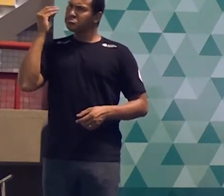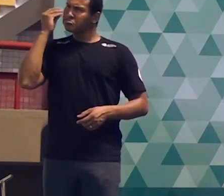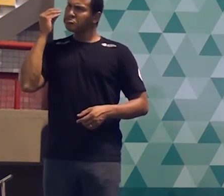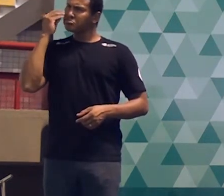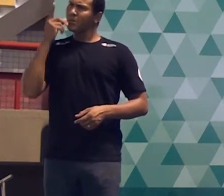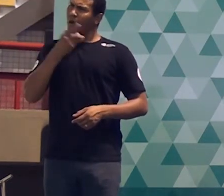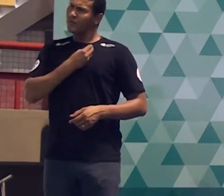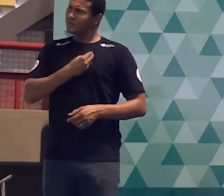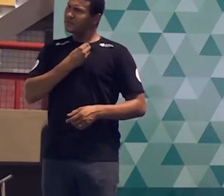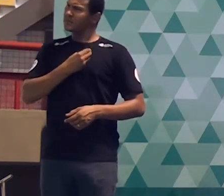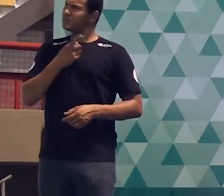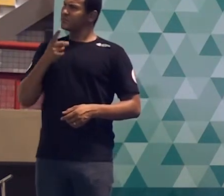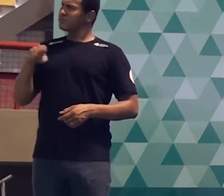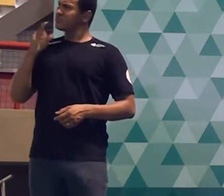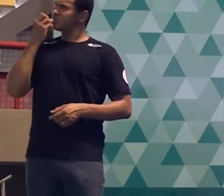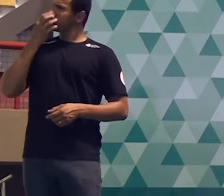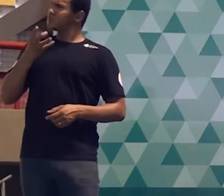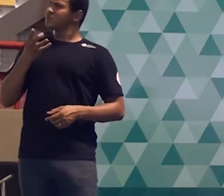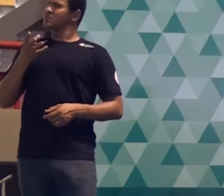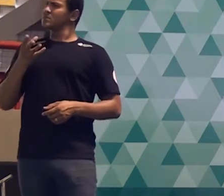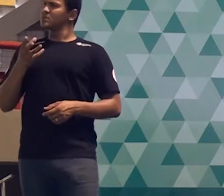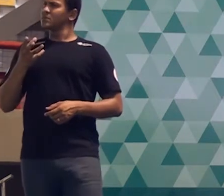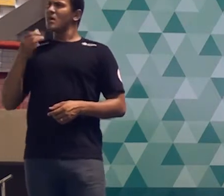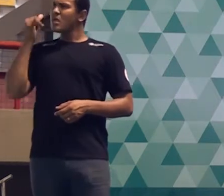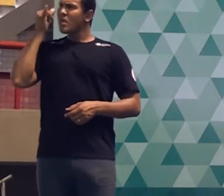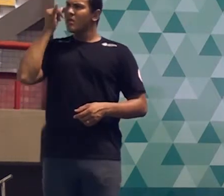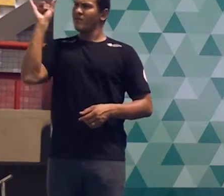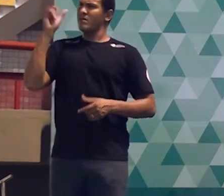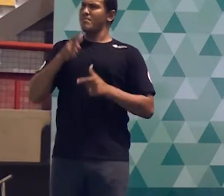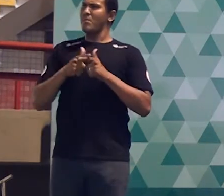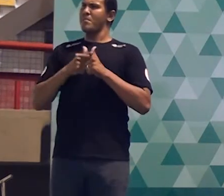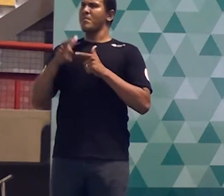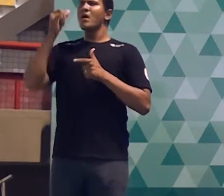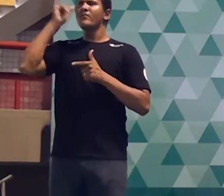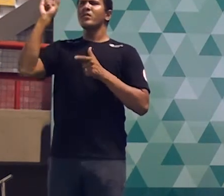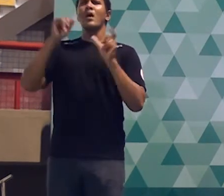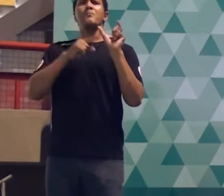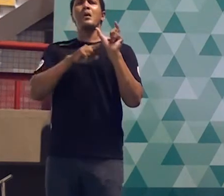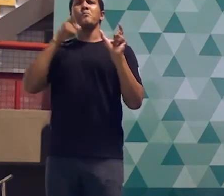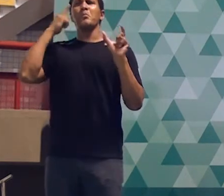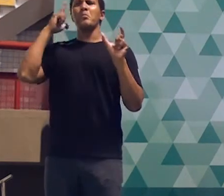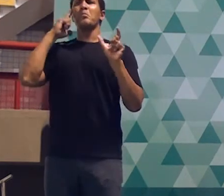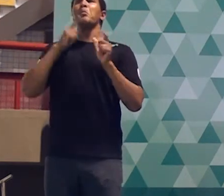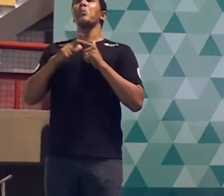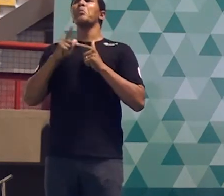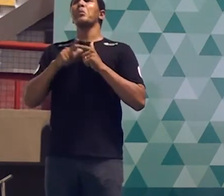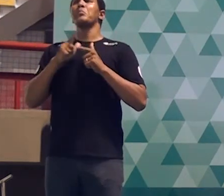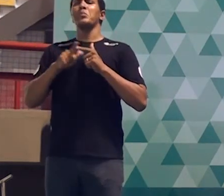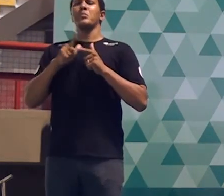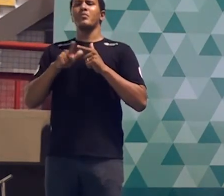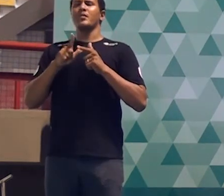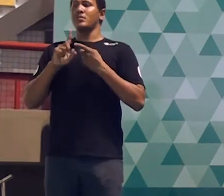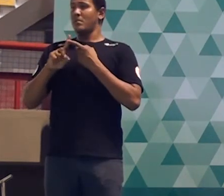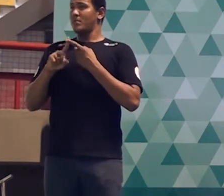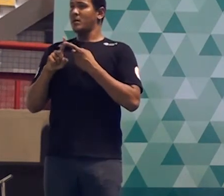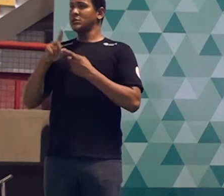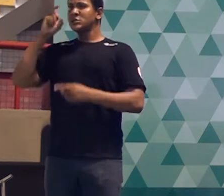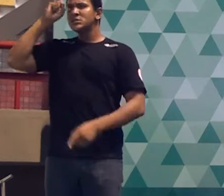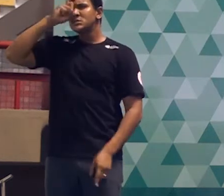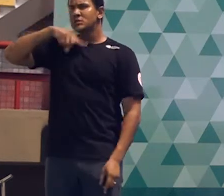vocês. Evitem a palavra problema. Evitem a palavra